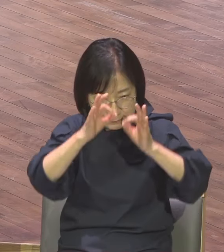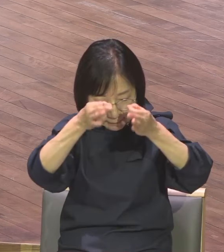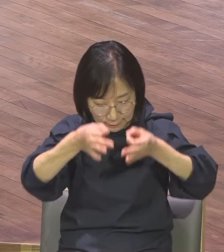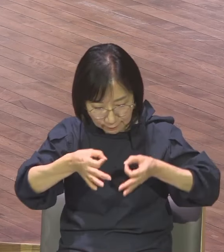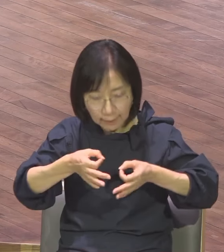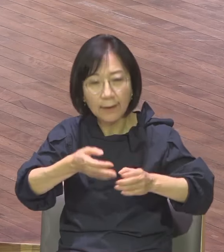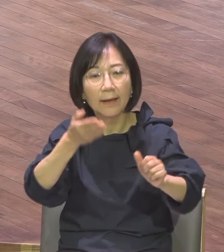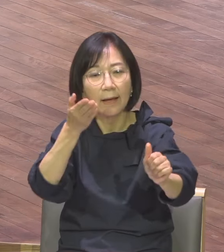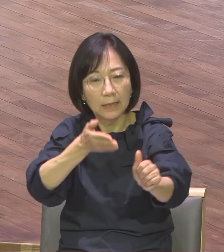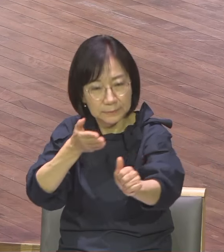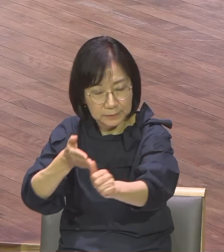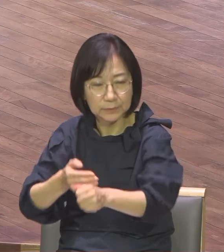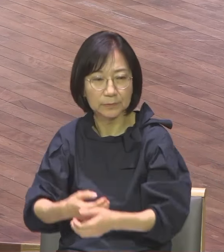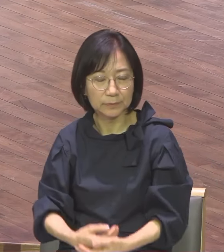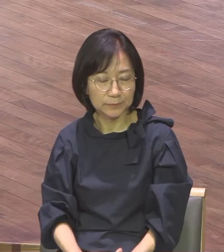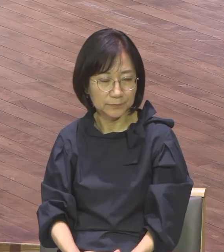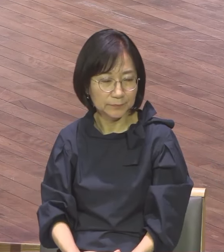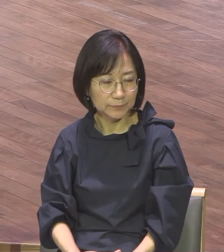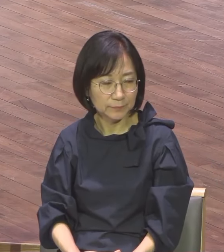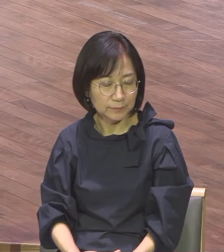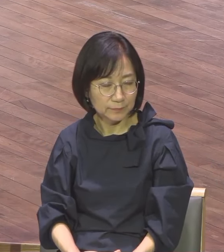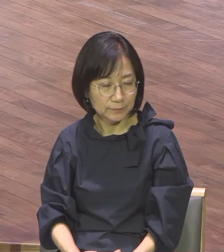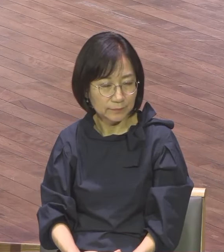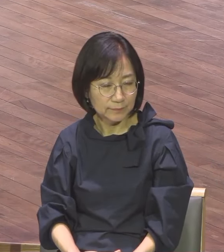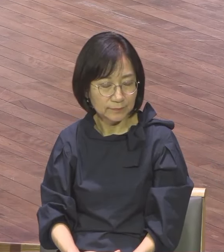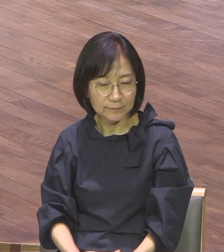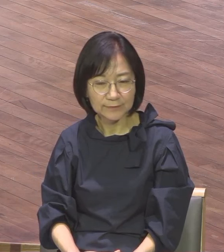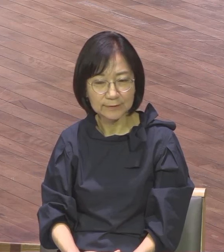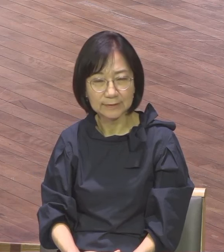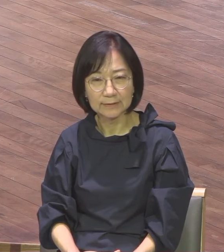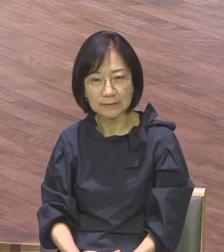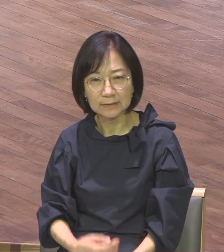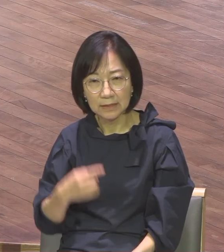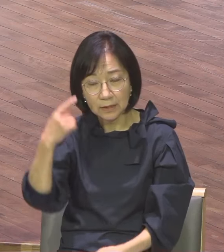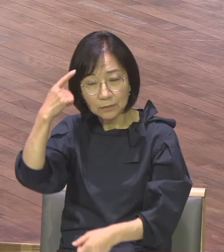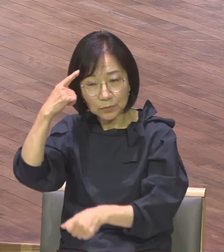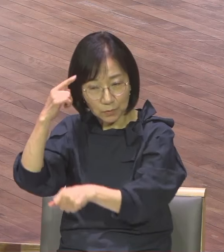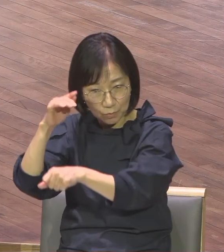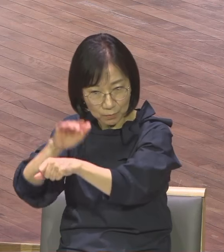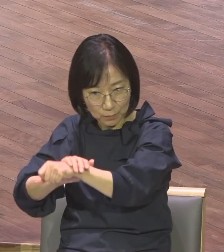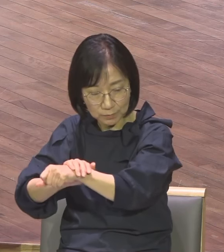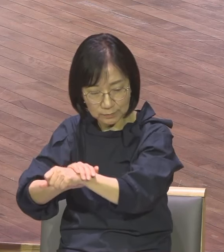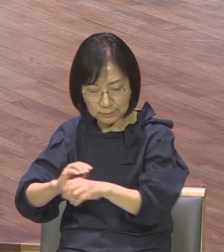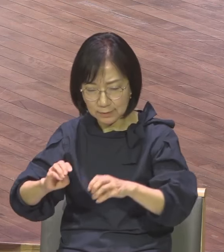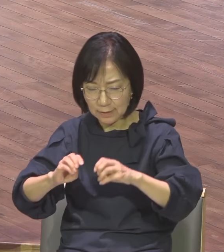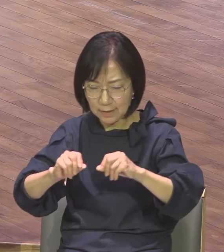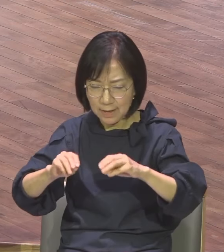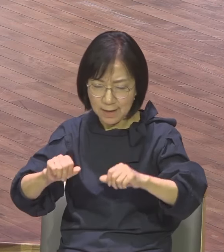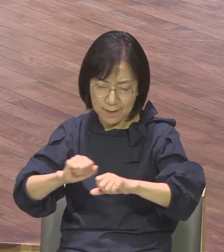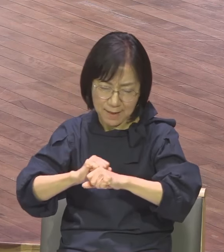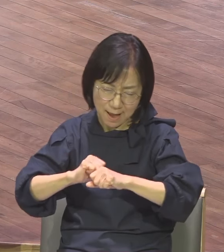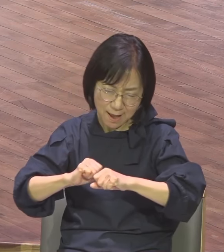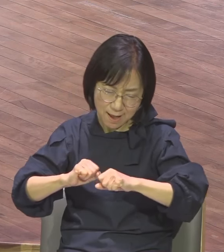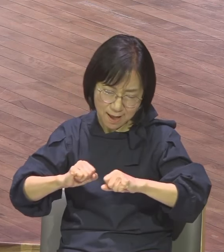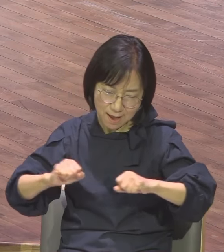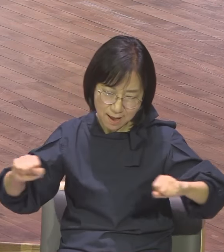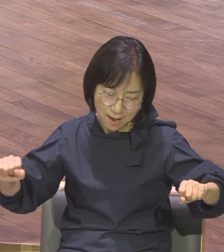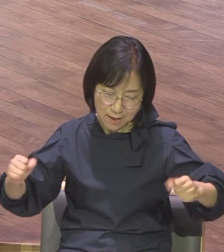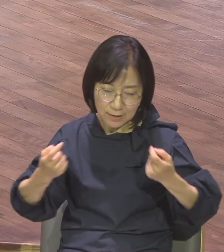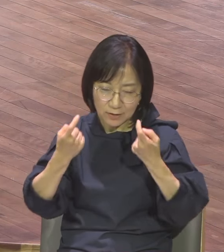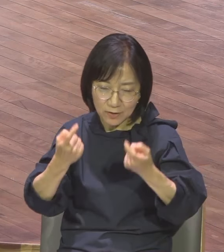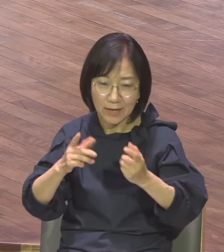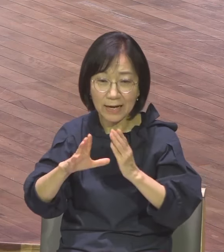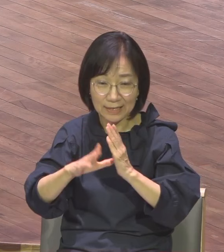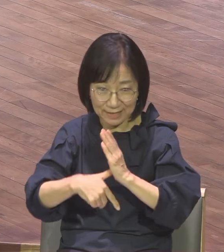점검해 보세요. 그게 예배입니다. 솔로몬은요 이렇게 여행길의 다양한 환경을 말하면서 동반자를 계속 강조했잖아요.